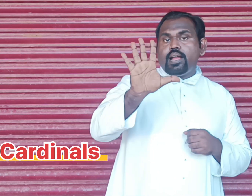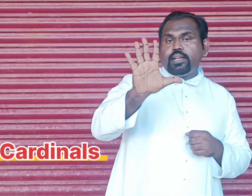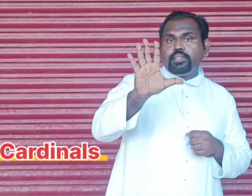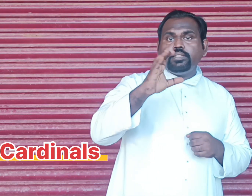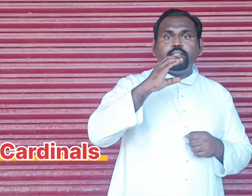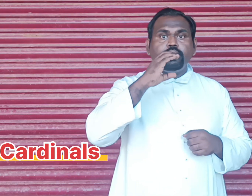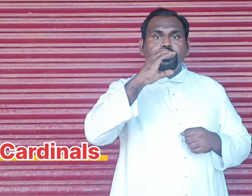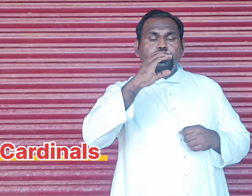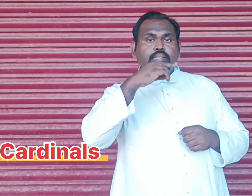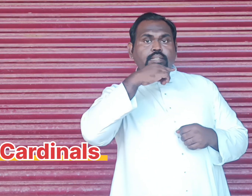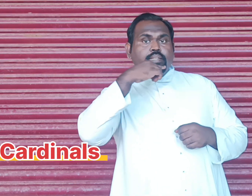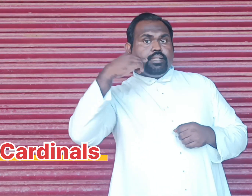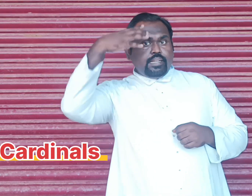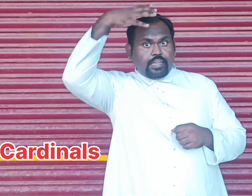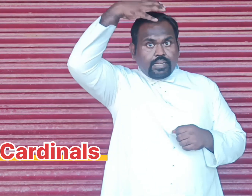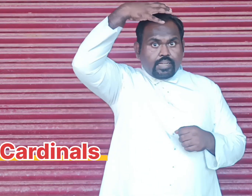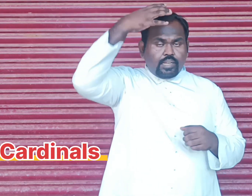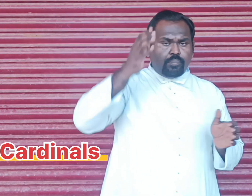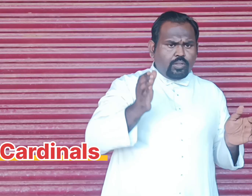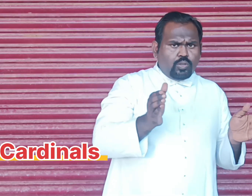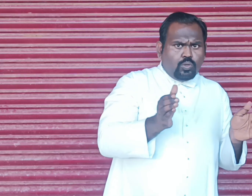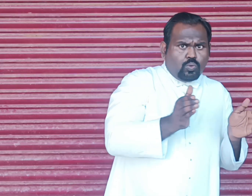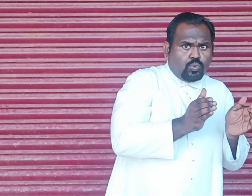135 കർദിനാൾമാർ,